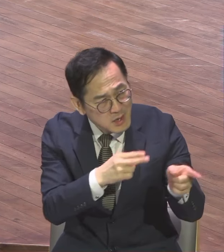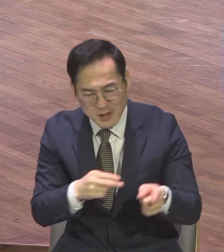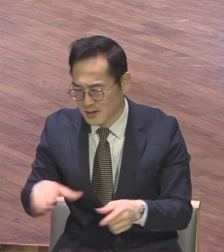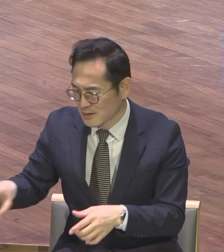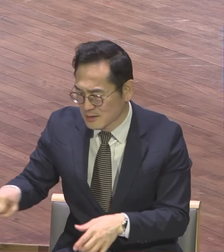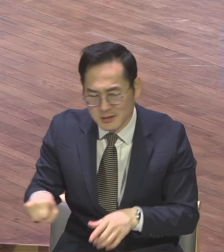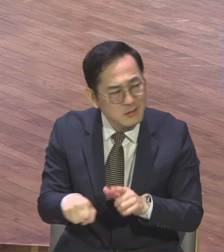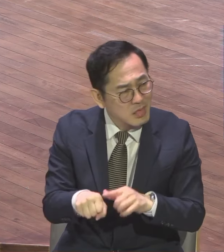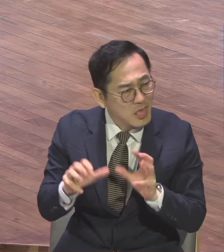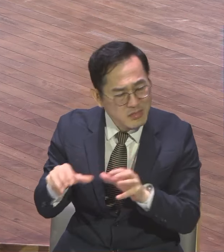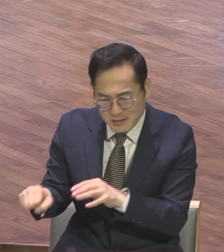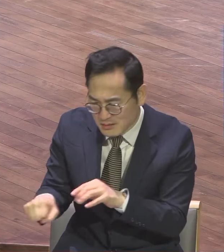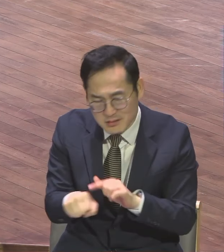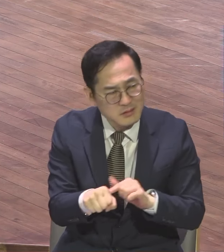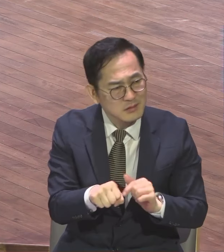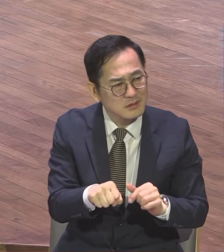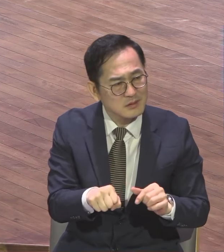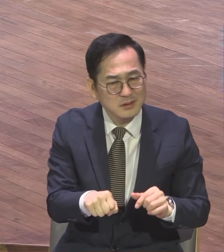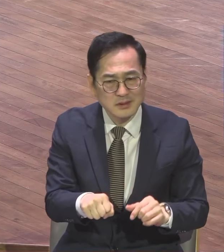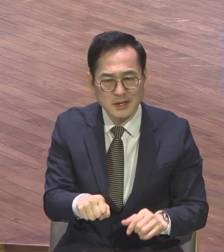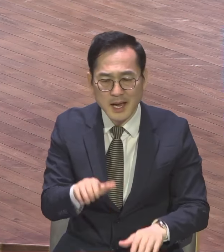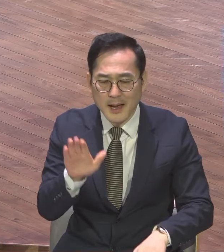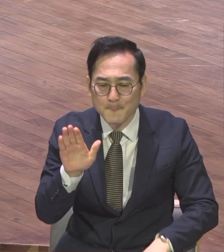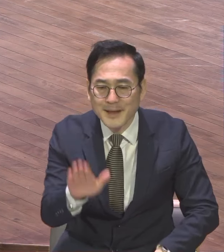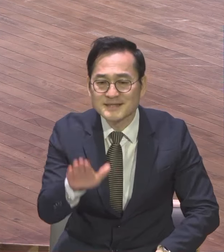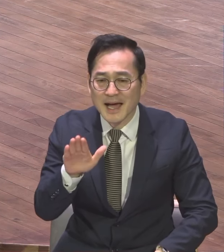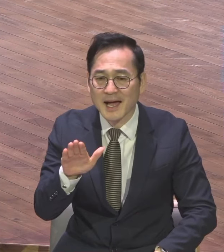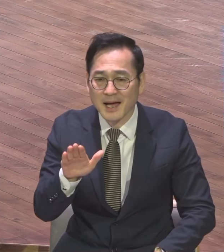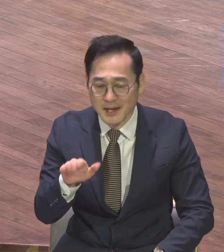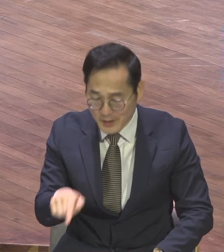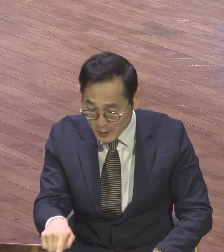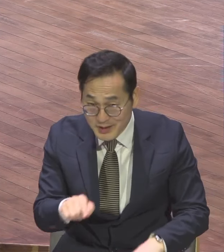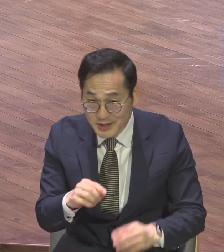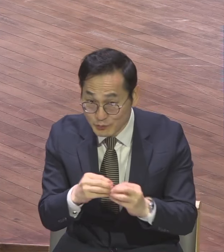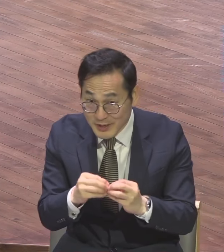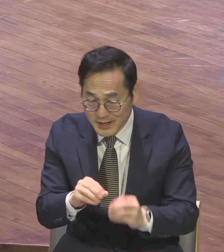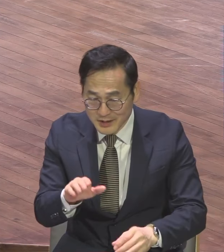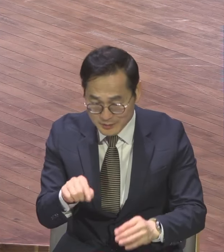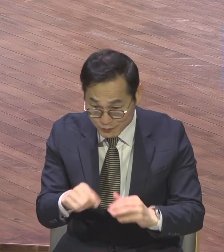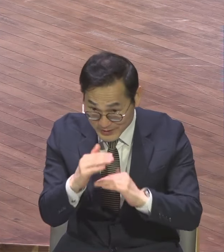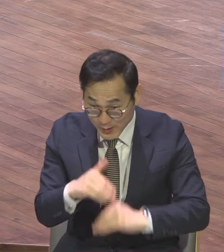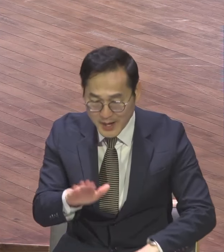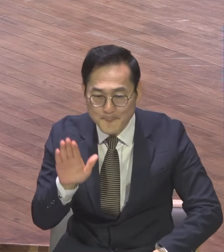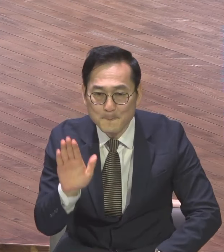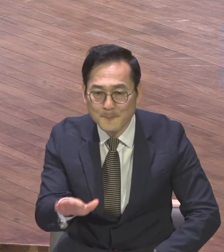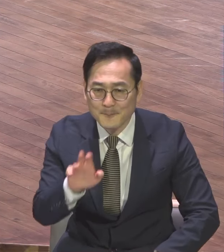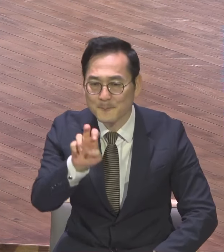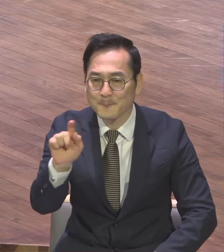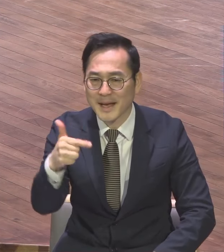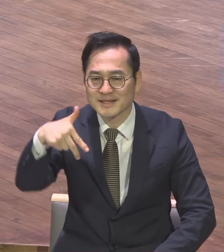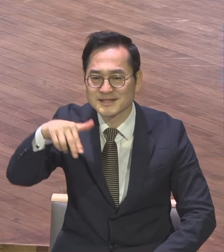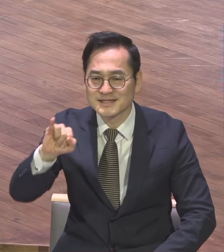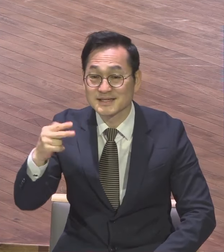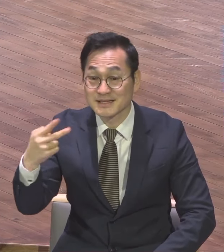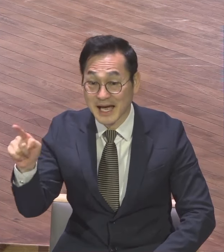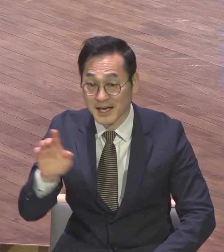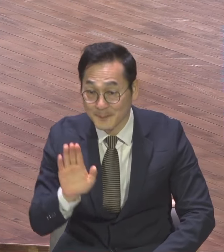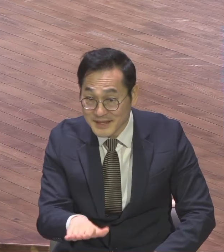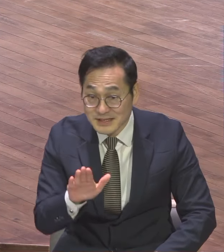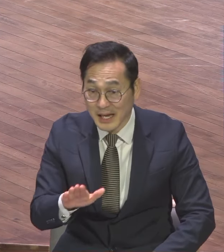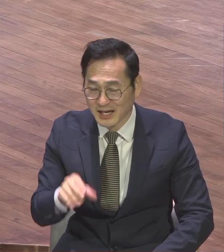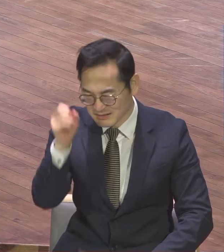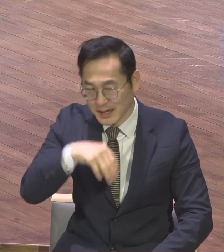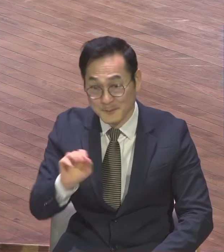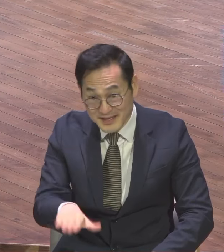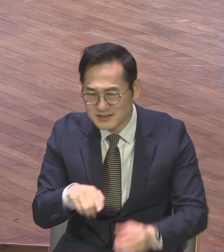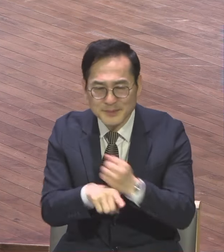말은 원어에 보면 아이들이 머리 위에 손을 얹고 축복하는 것 그런 뜻이에요. 만져달라는 게 막연하게 만지는 게